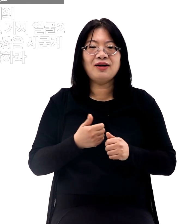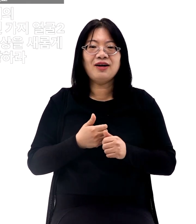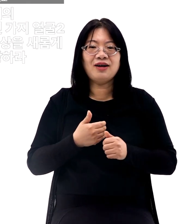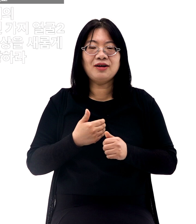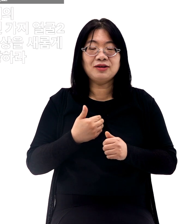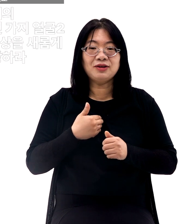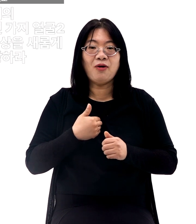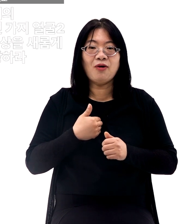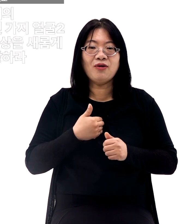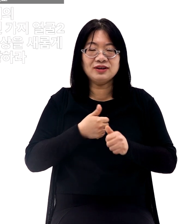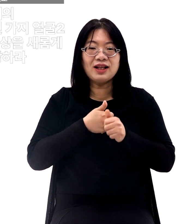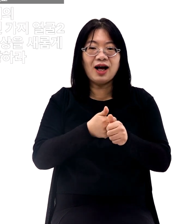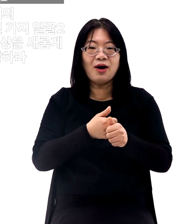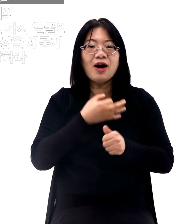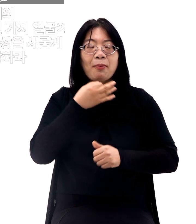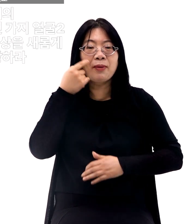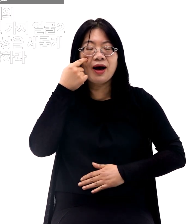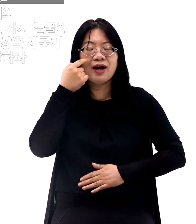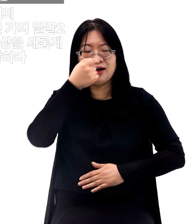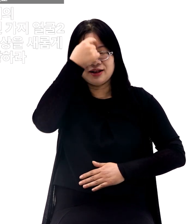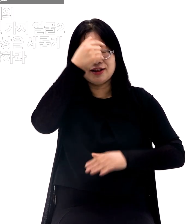해보십시다. 예배는